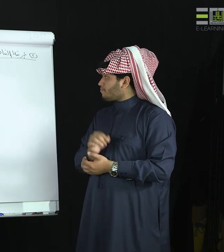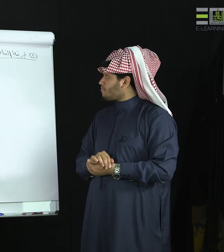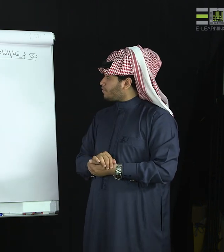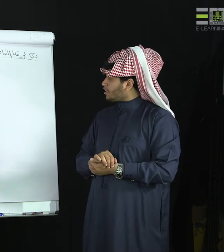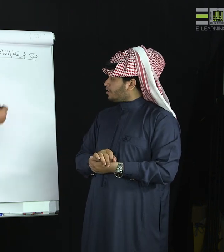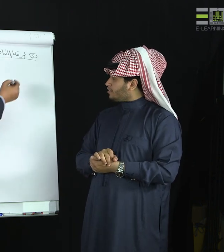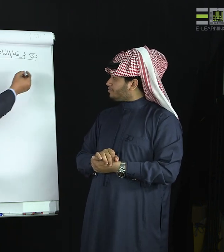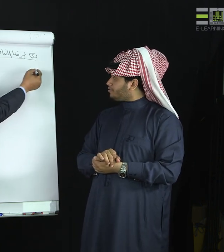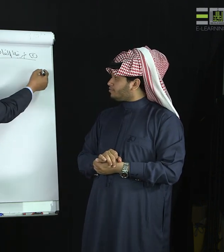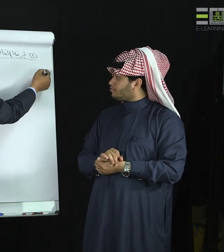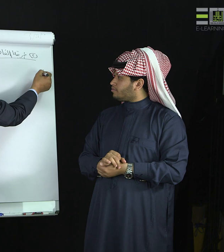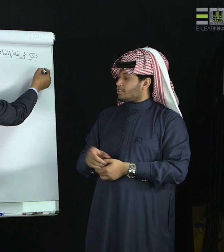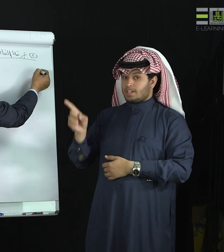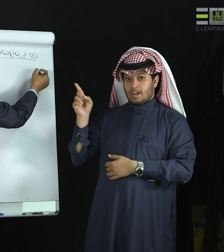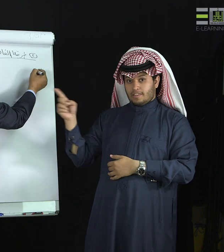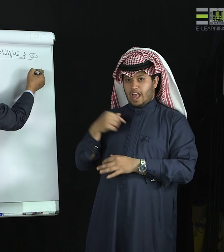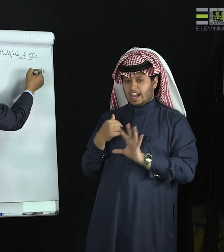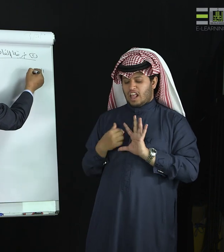احنا اتفقنا قبل كده ان الصورة العامة